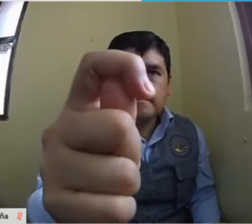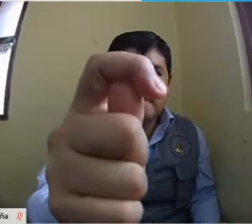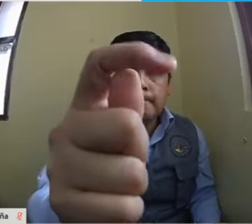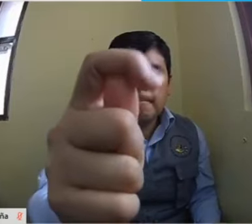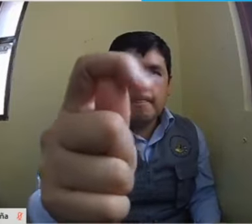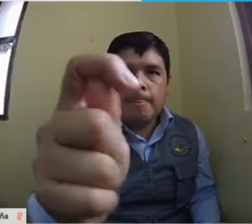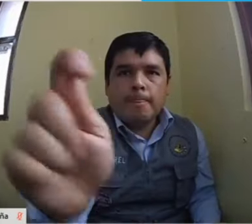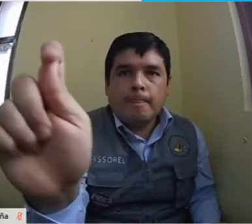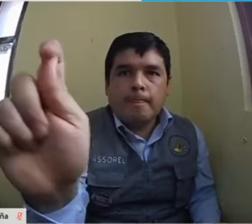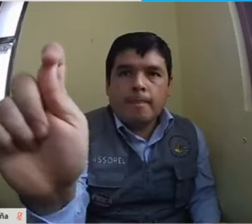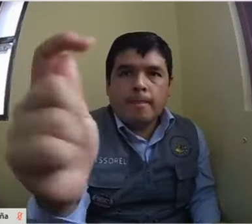formando justamente una T.